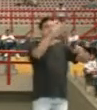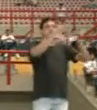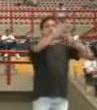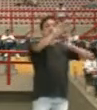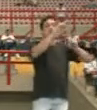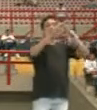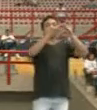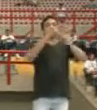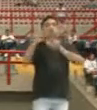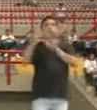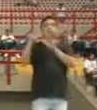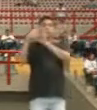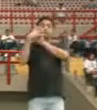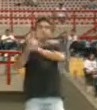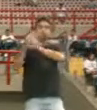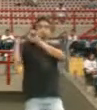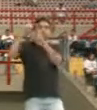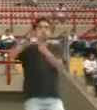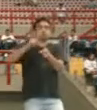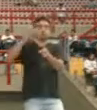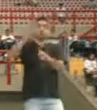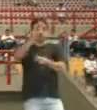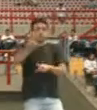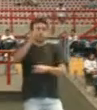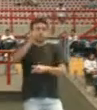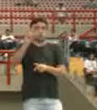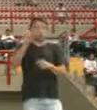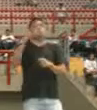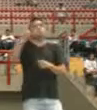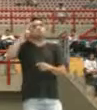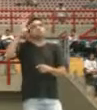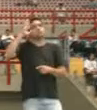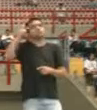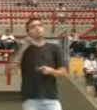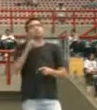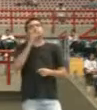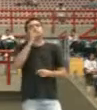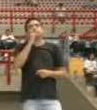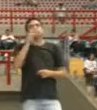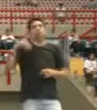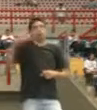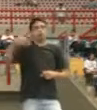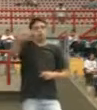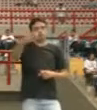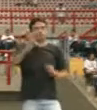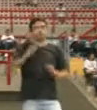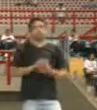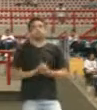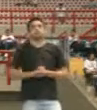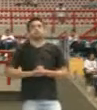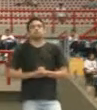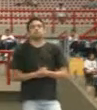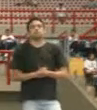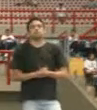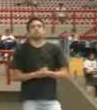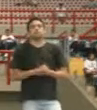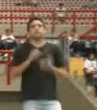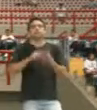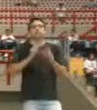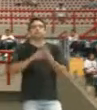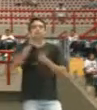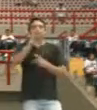No modelo anterior de vestibulares, como é que você raciocina? Ainda hoje é assim. Por exemplo, em